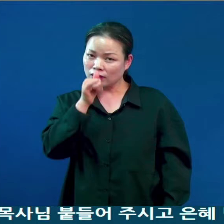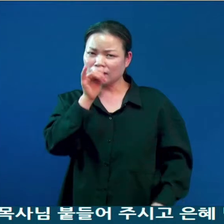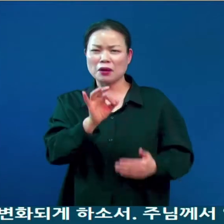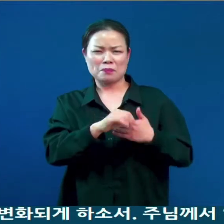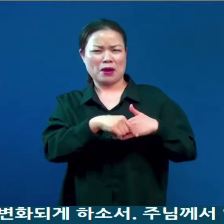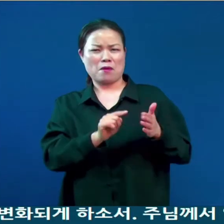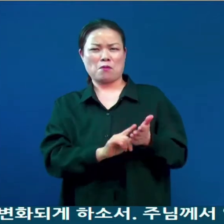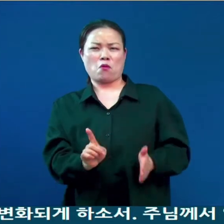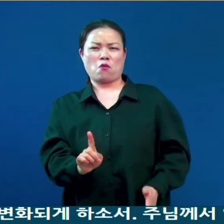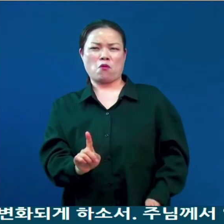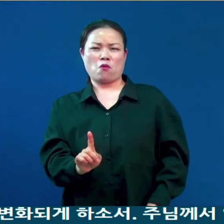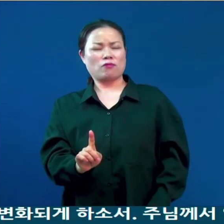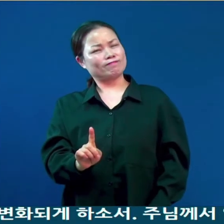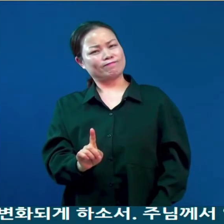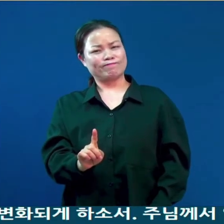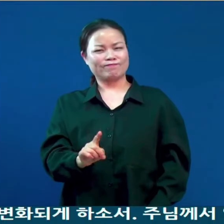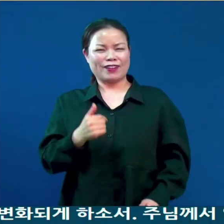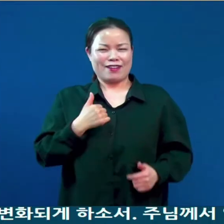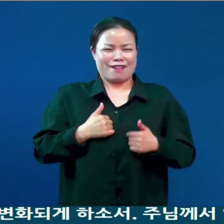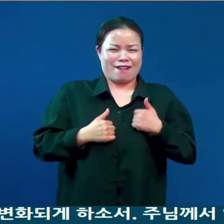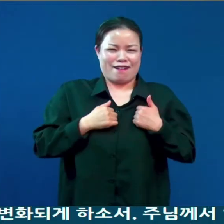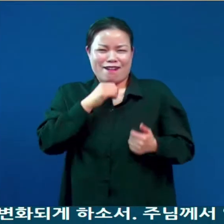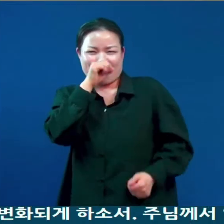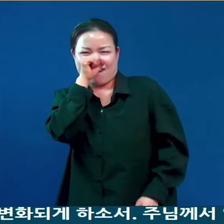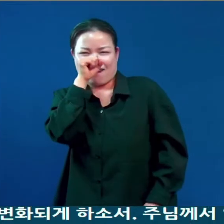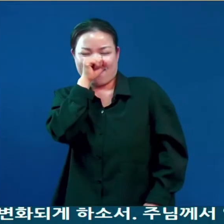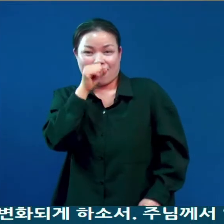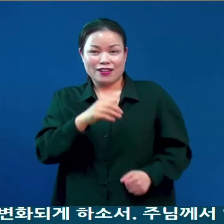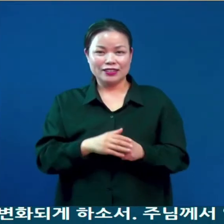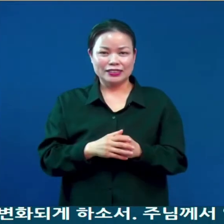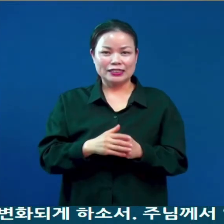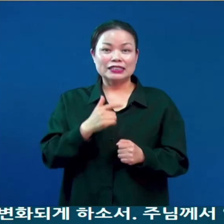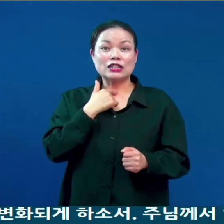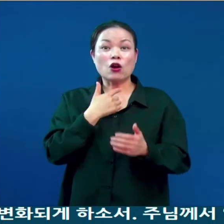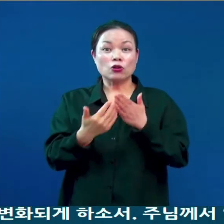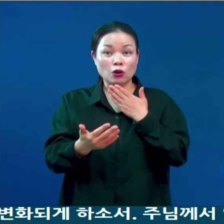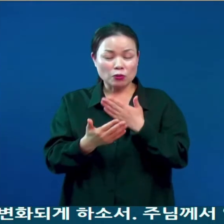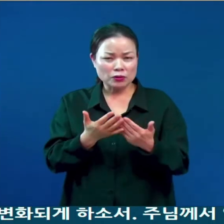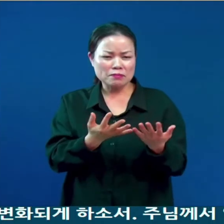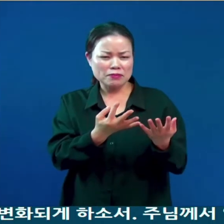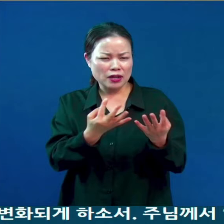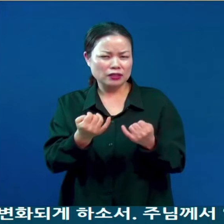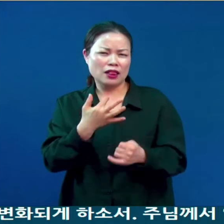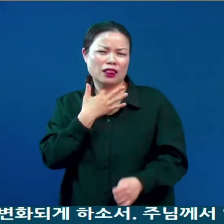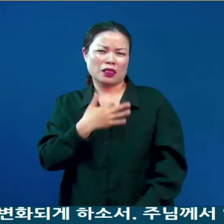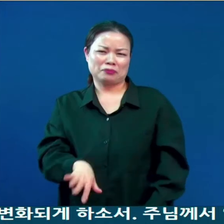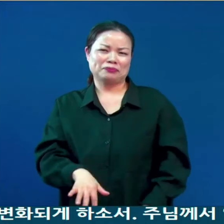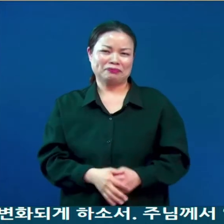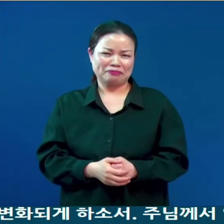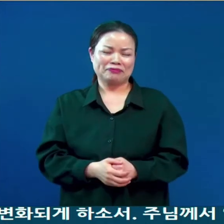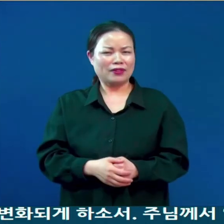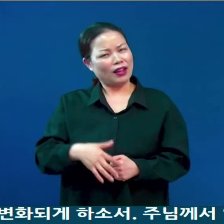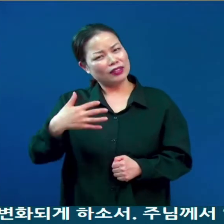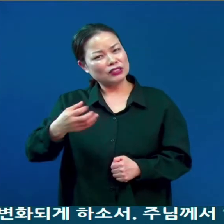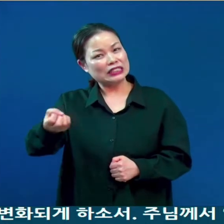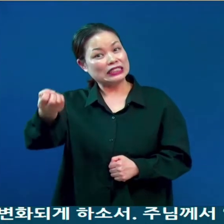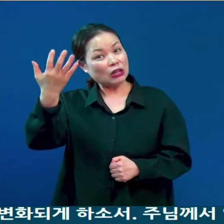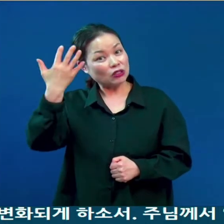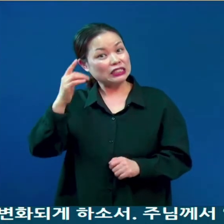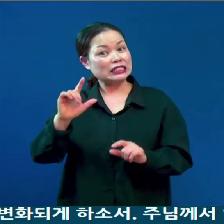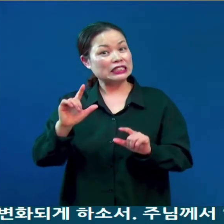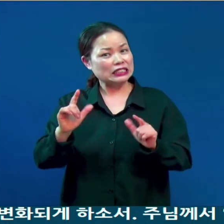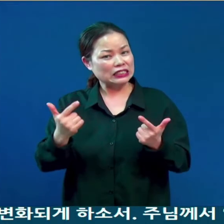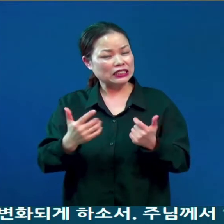마음 어떠시겠습니까? 정말 기쁘시겠죠. 저도 이런 경험들을 그렇게 많이 해보진 않았지만 아직도 잊혀지지 않는 게